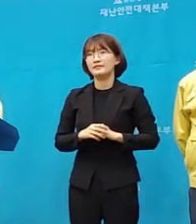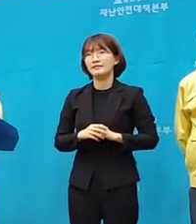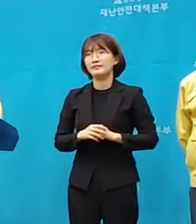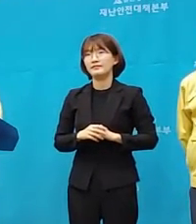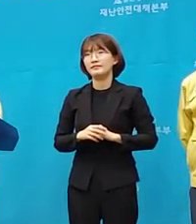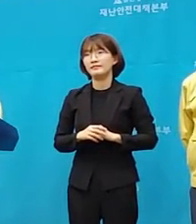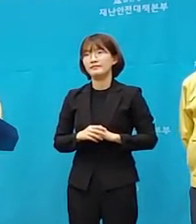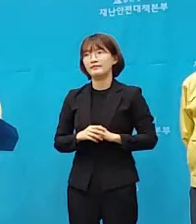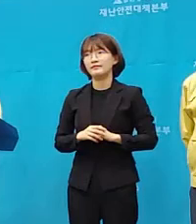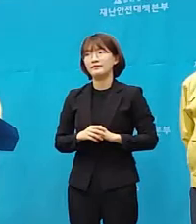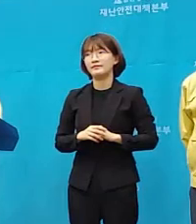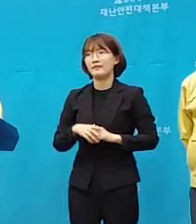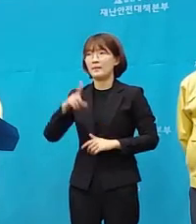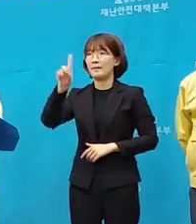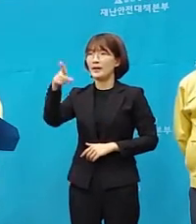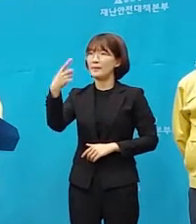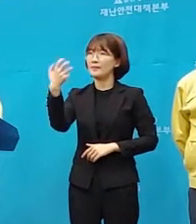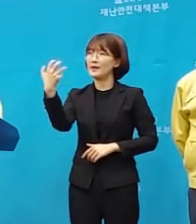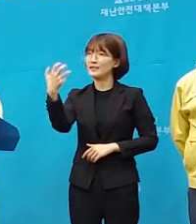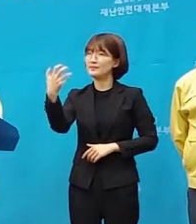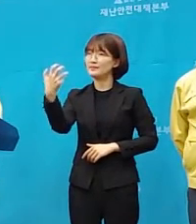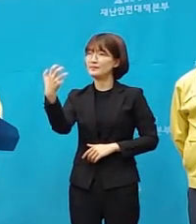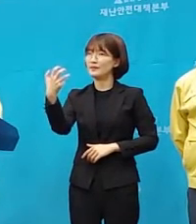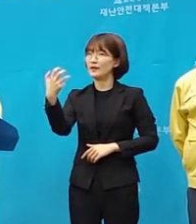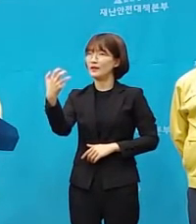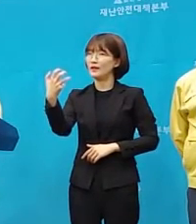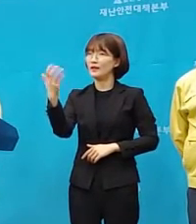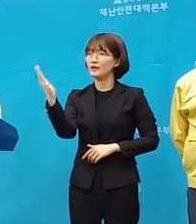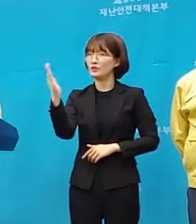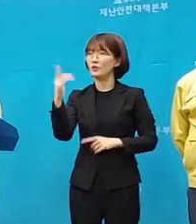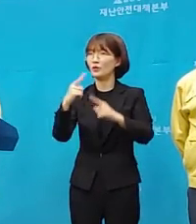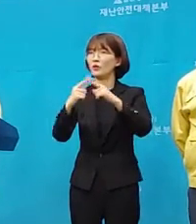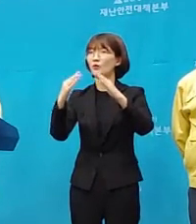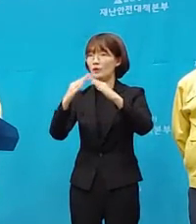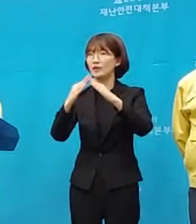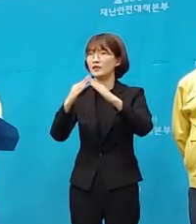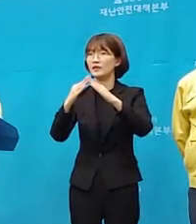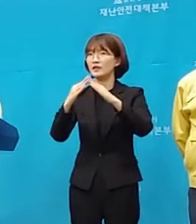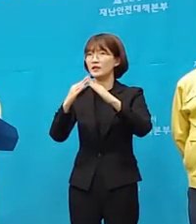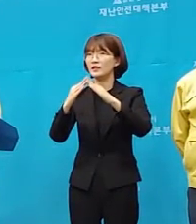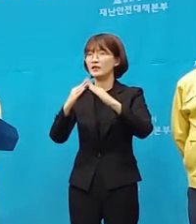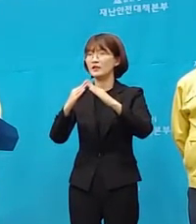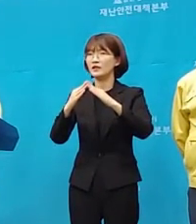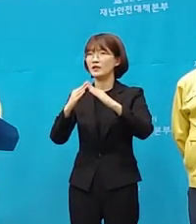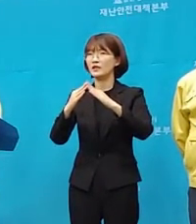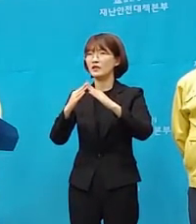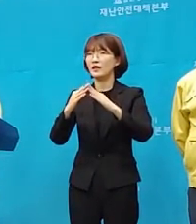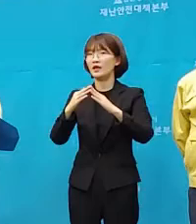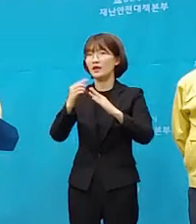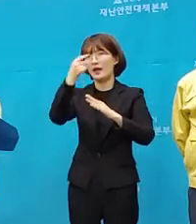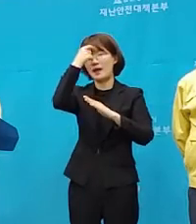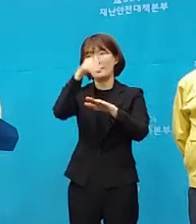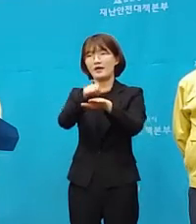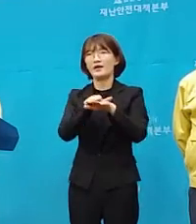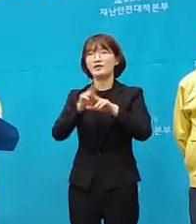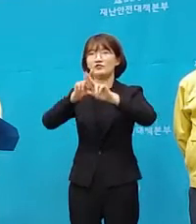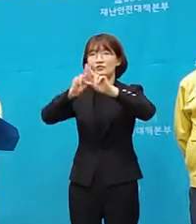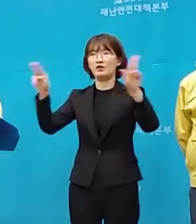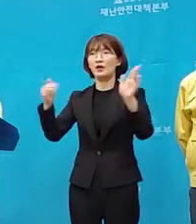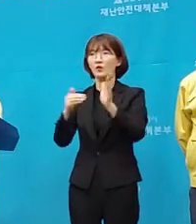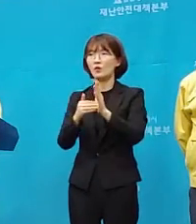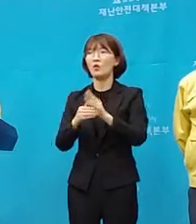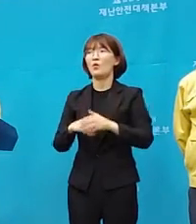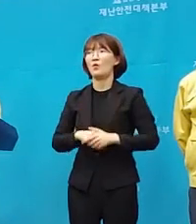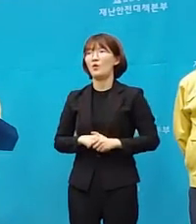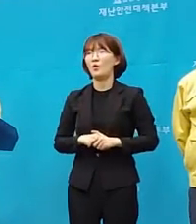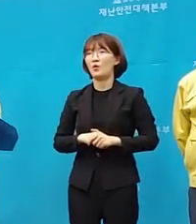한 180개 톱수는 교회는 예배를 취소로 했고 한 40회